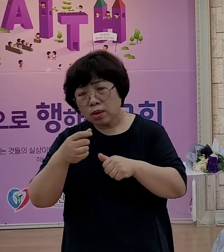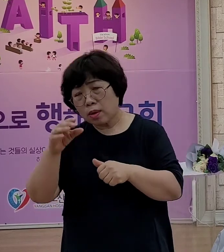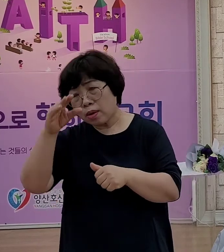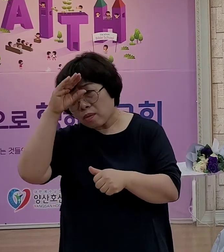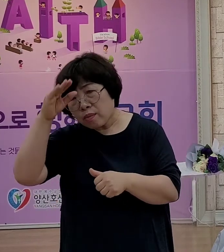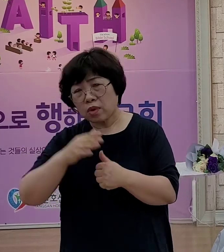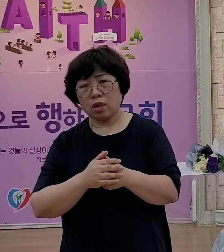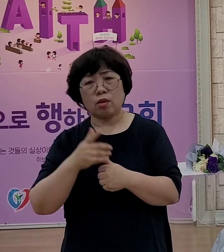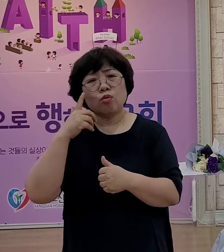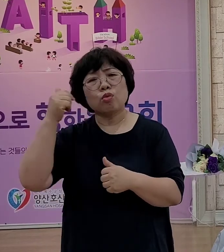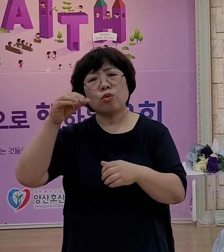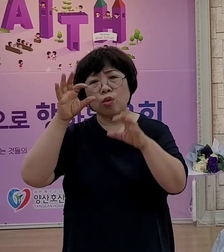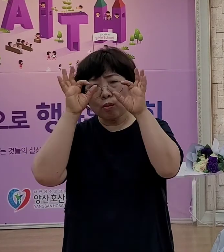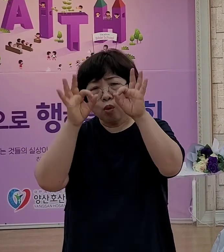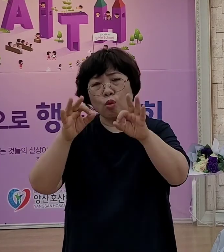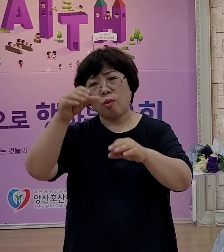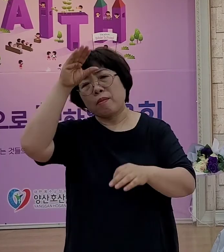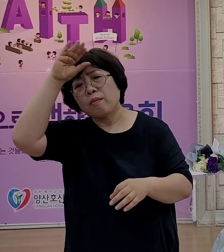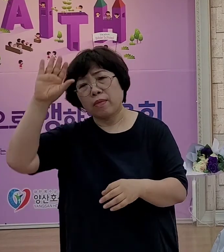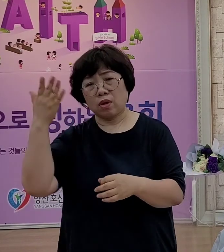부모 따라가요.